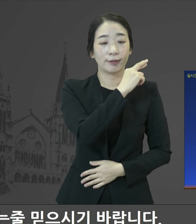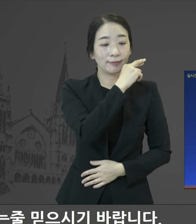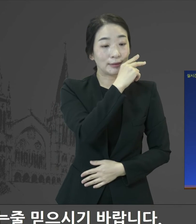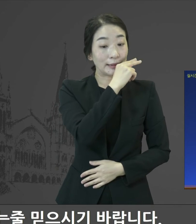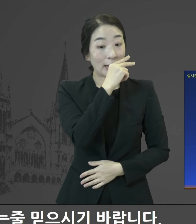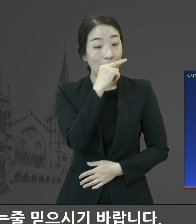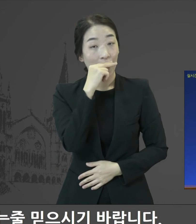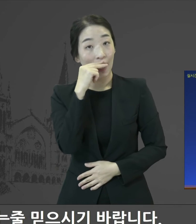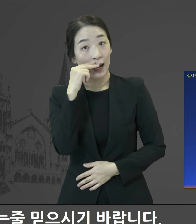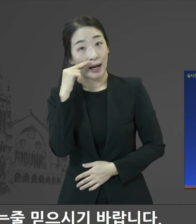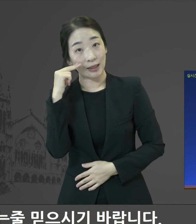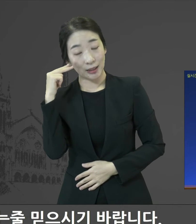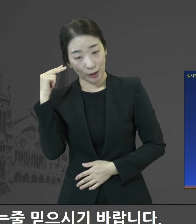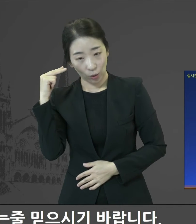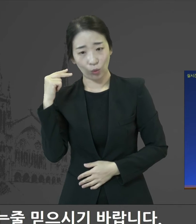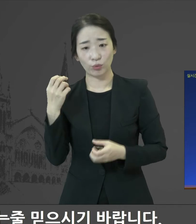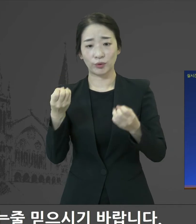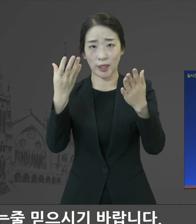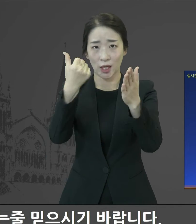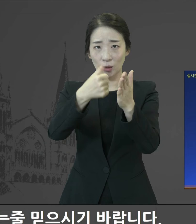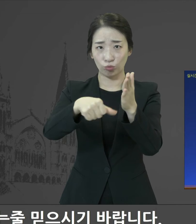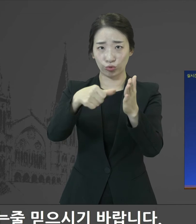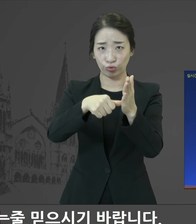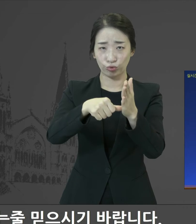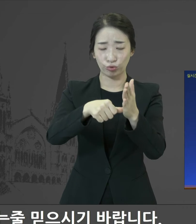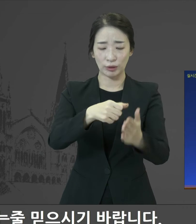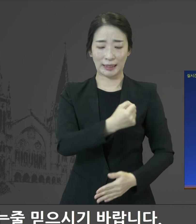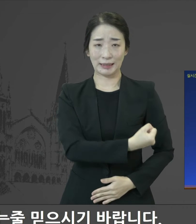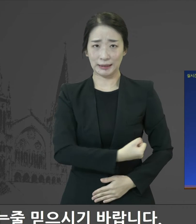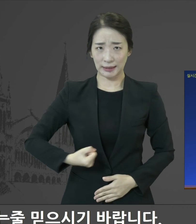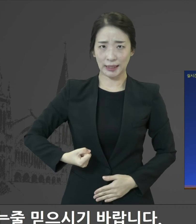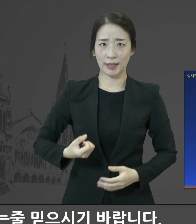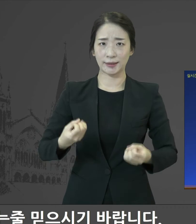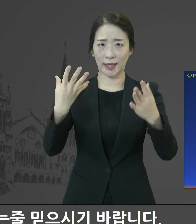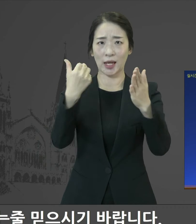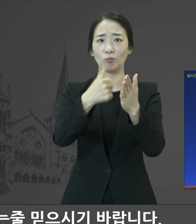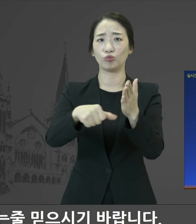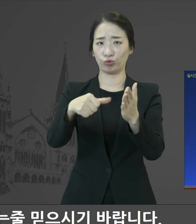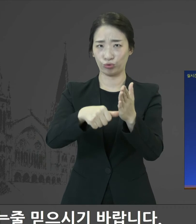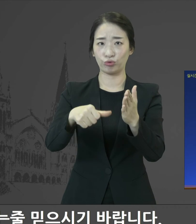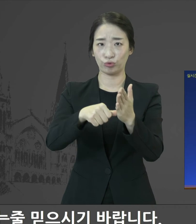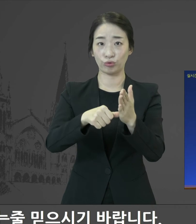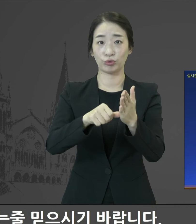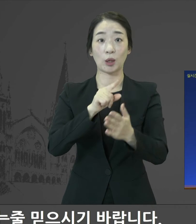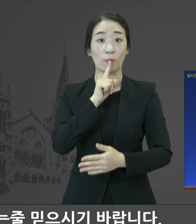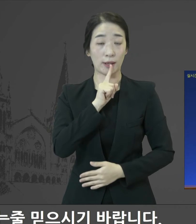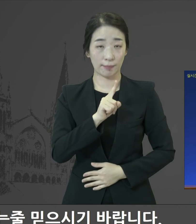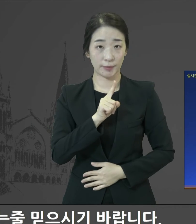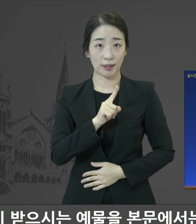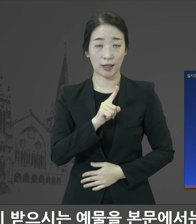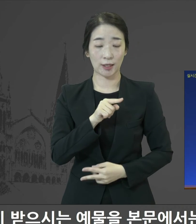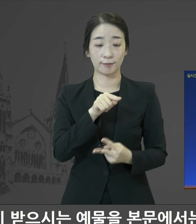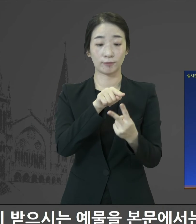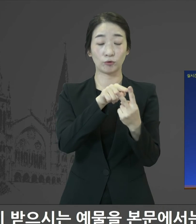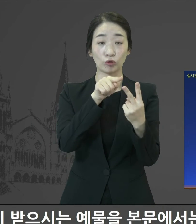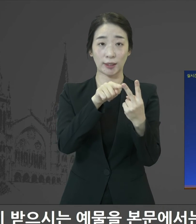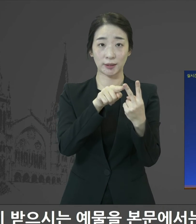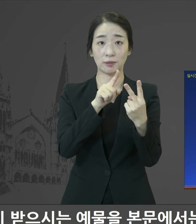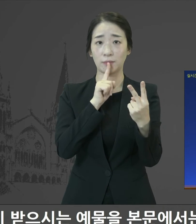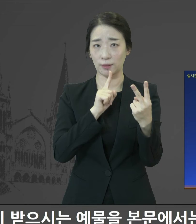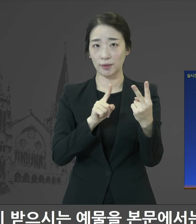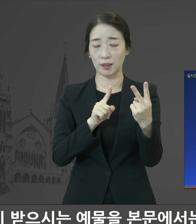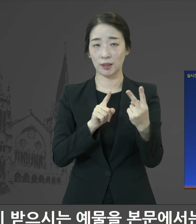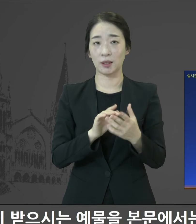향기로운 제물과 희생 제물이라는 말로 표현합니다. 향기로운 제물과 희생 제물.